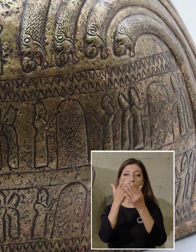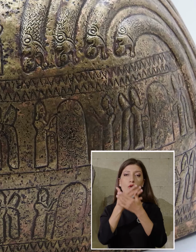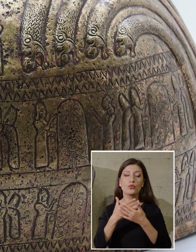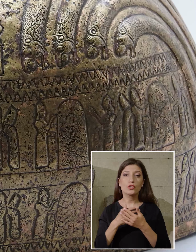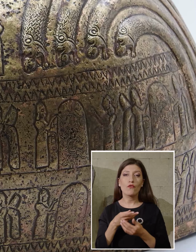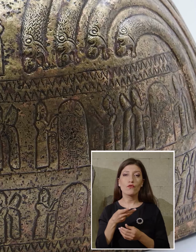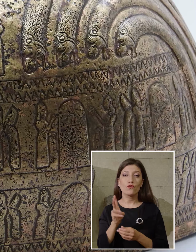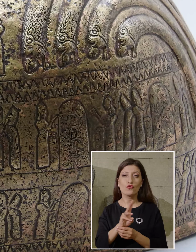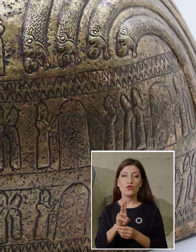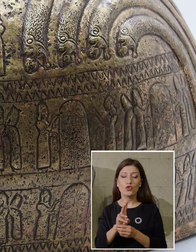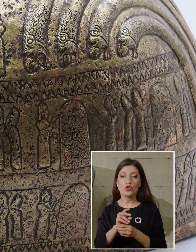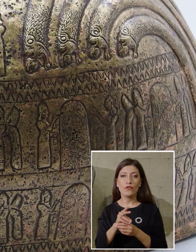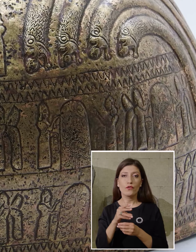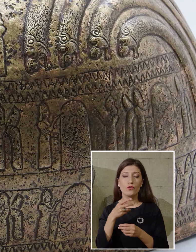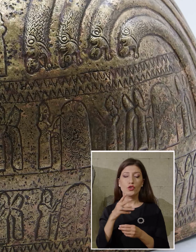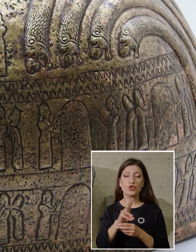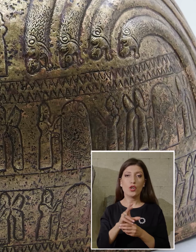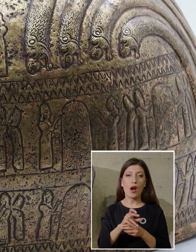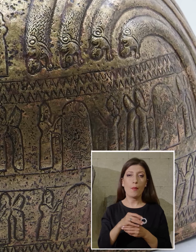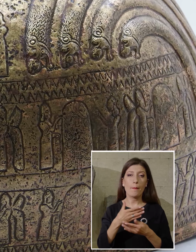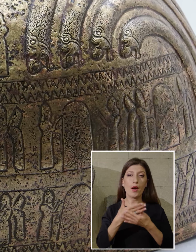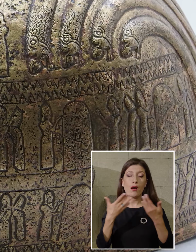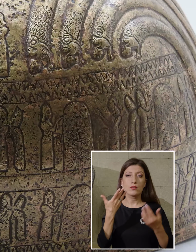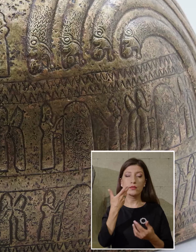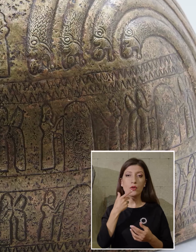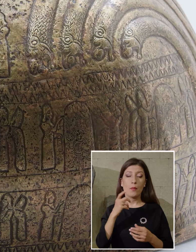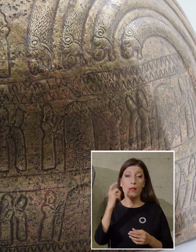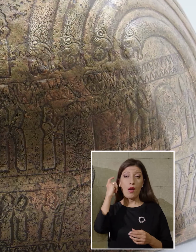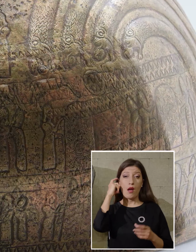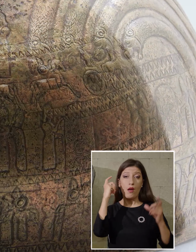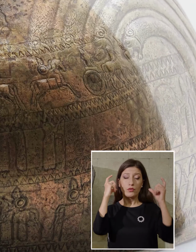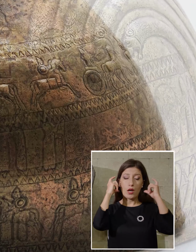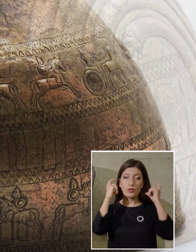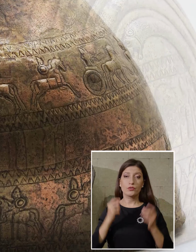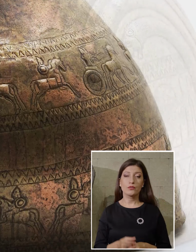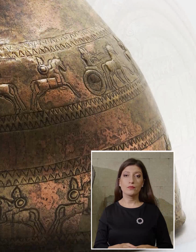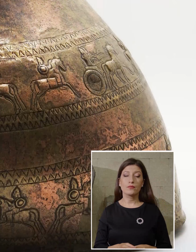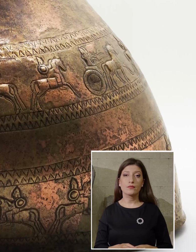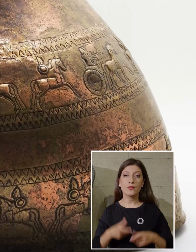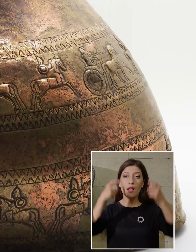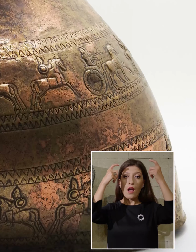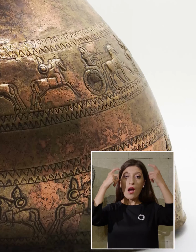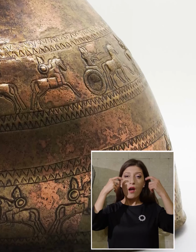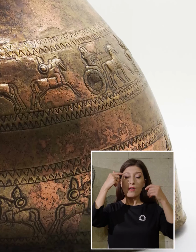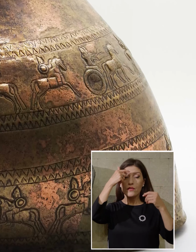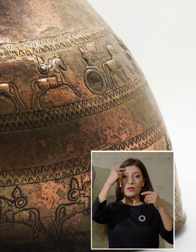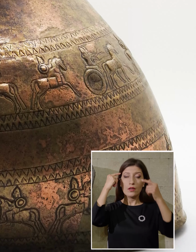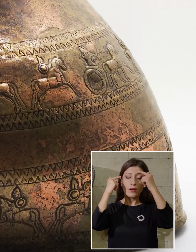օձեր, բաց երախներով, խոշոր ականջներով։ Սաղավարտի քունքամասերին և ծոծրակին պատկերված